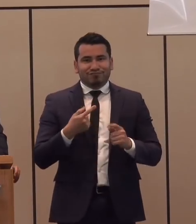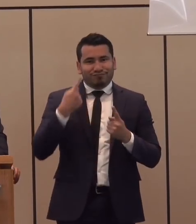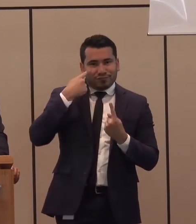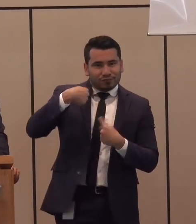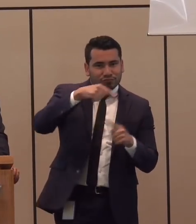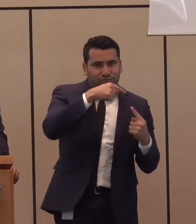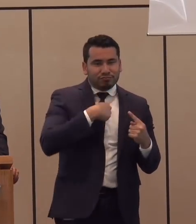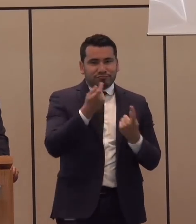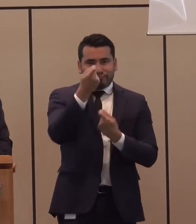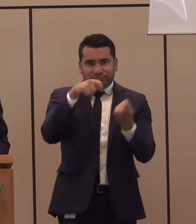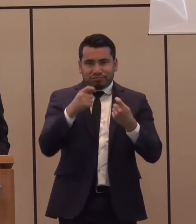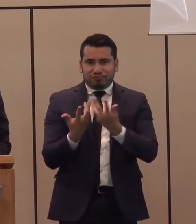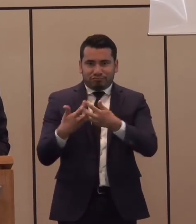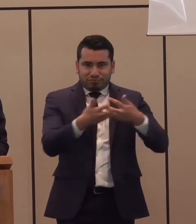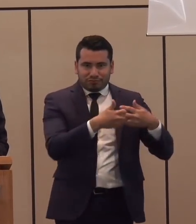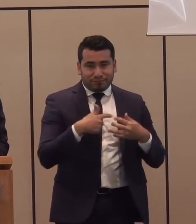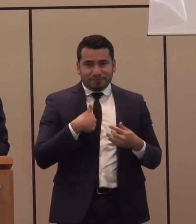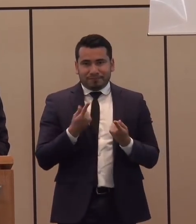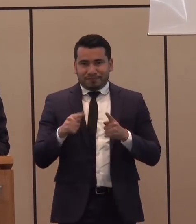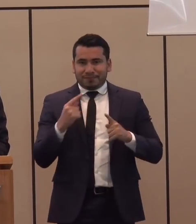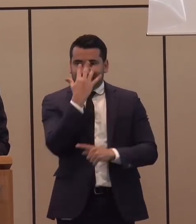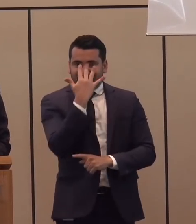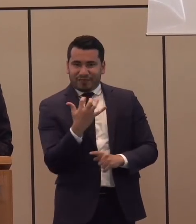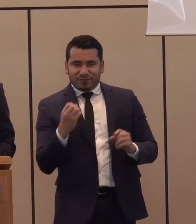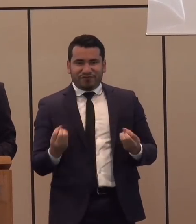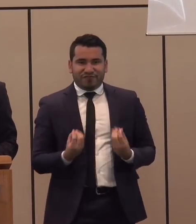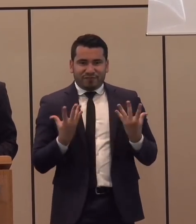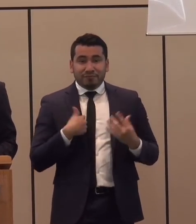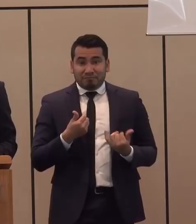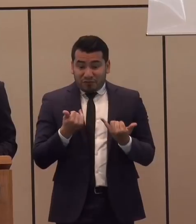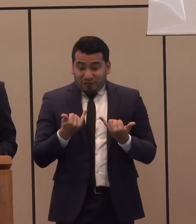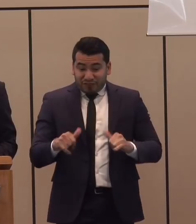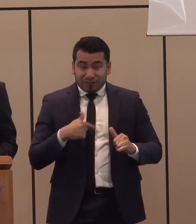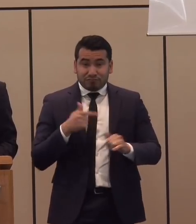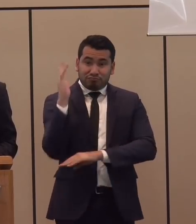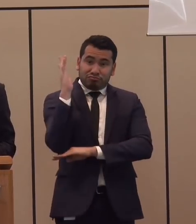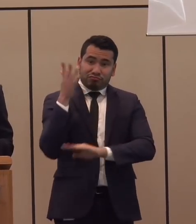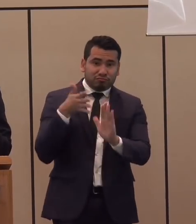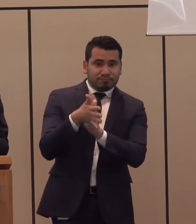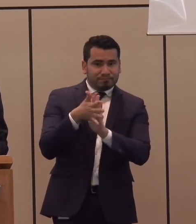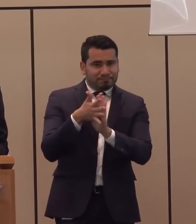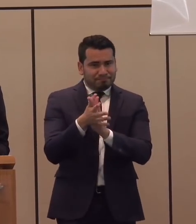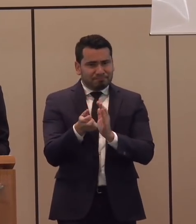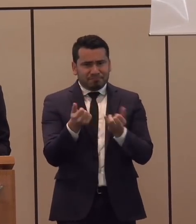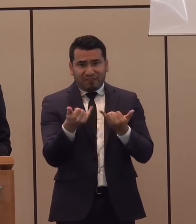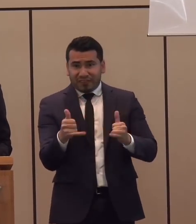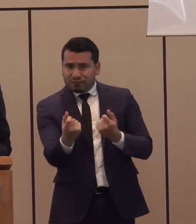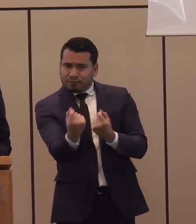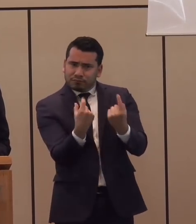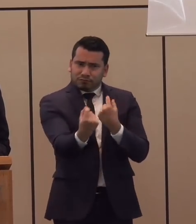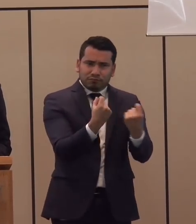y en facebook live también les recuerdo que al finalizar este conversatorio vamos a tener una serie de preguntas